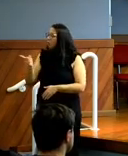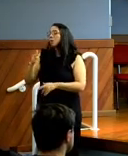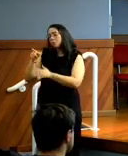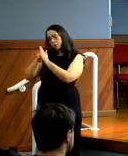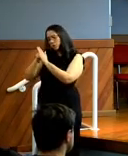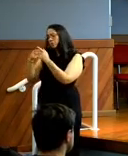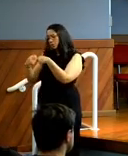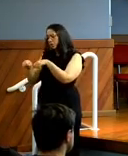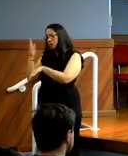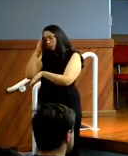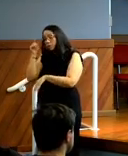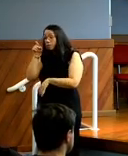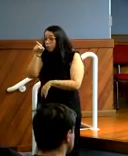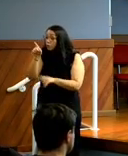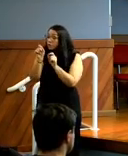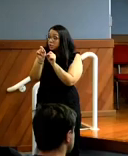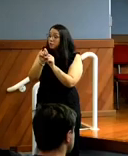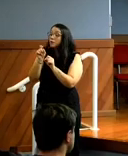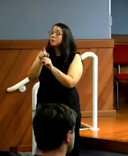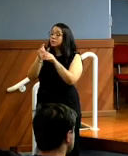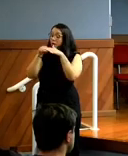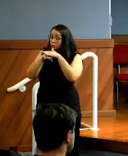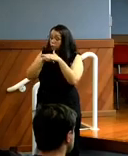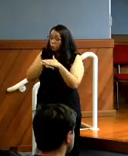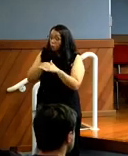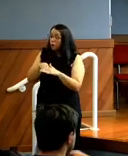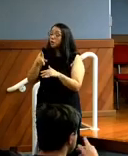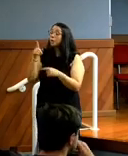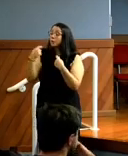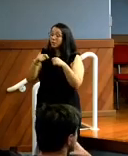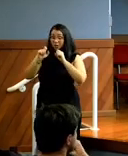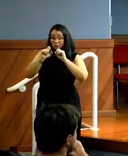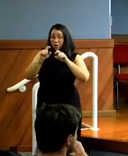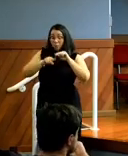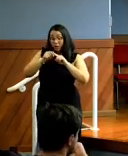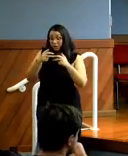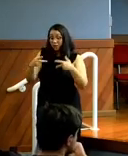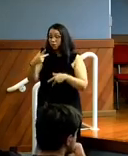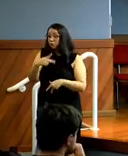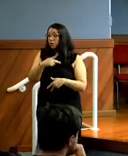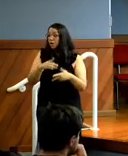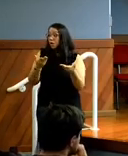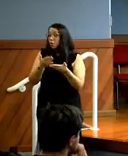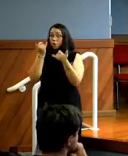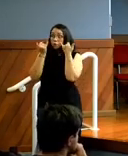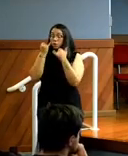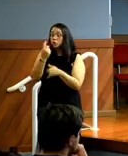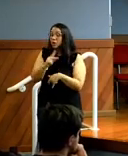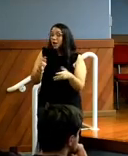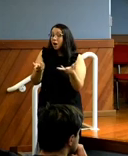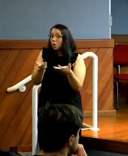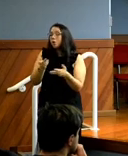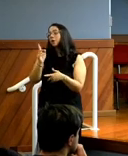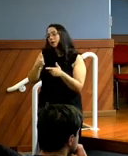saber. Você que está realizando o trabalho de documentação tem que descrever o documento como ele é, com as informações que ele tem, né? Então, esse